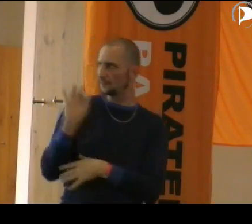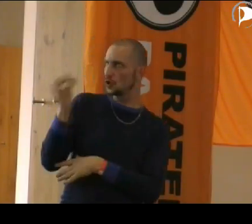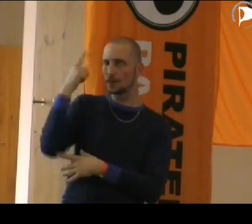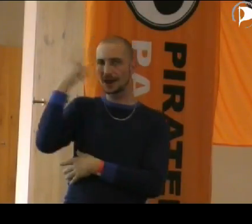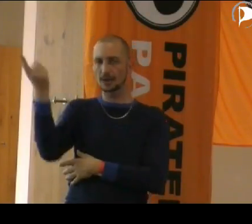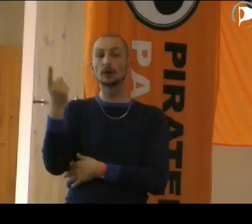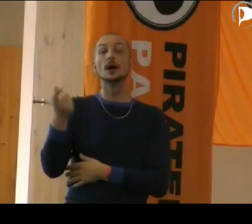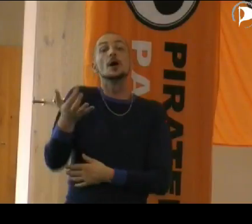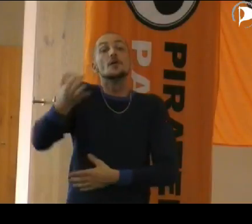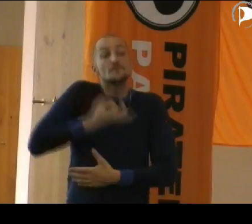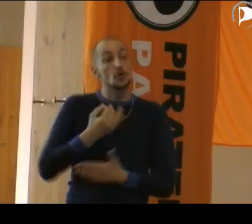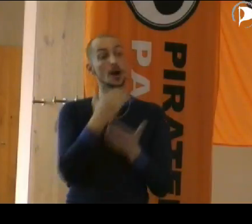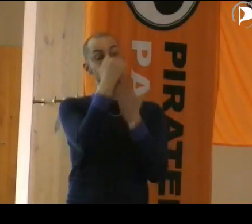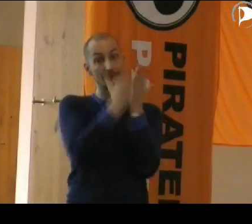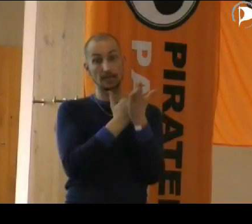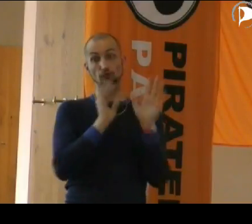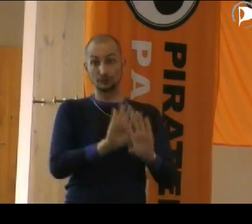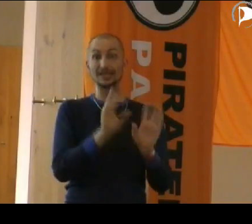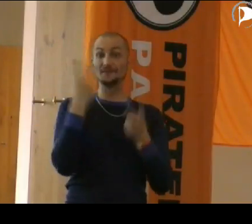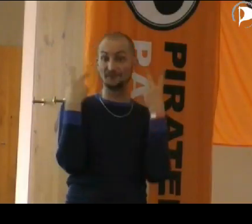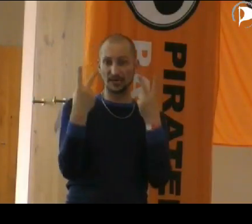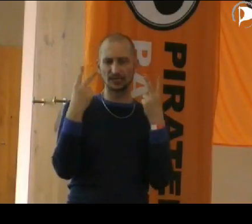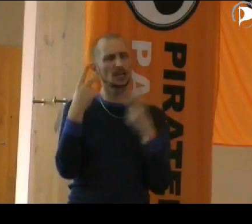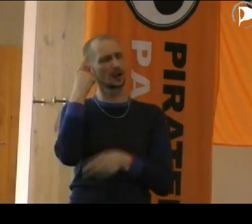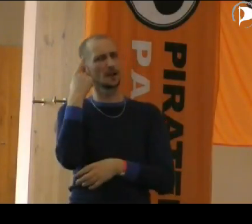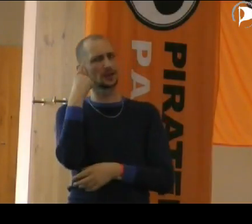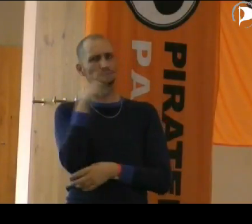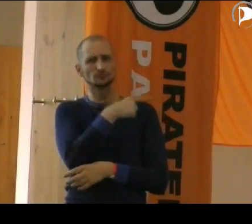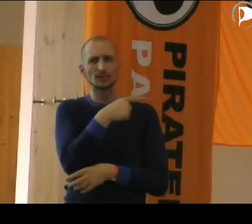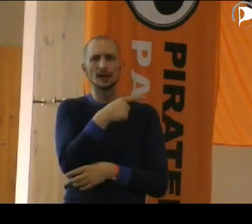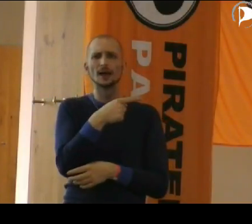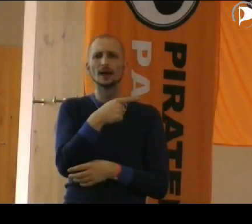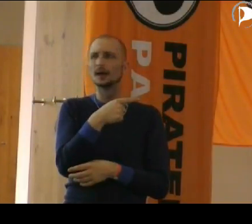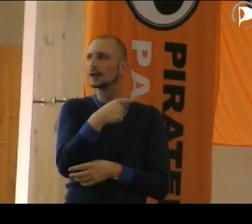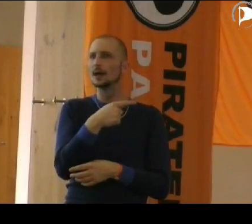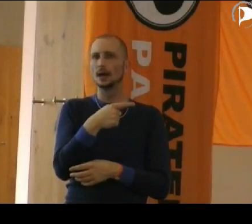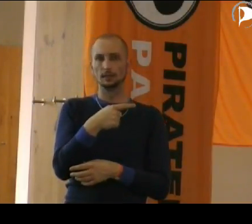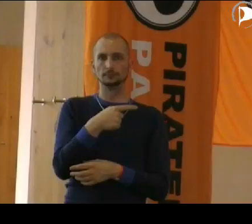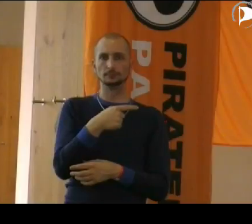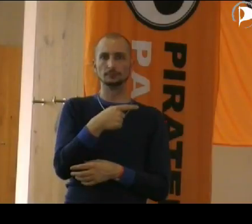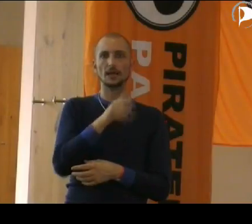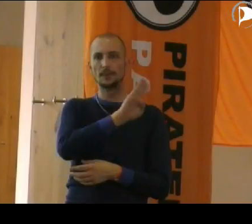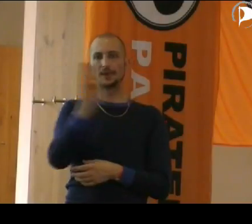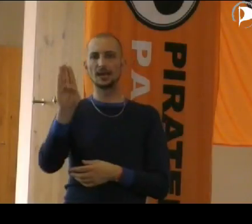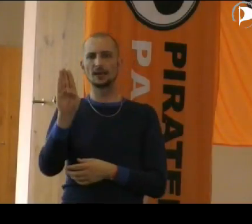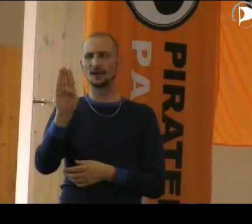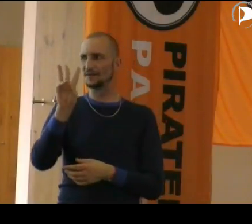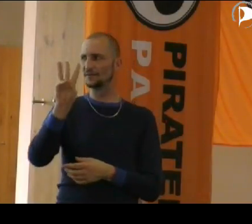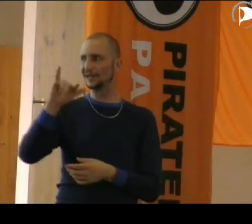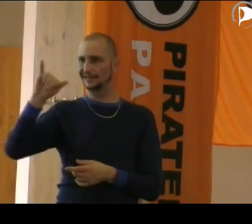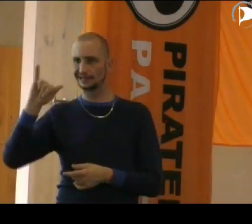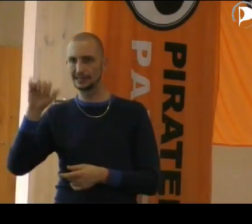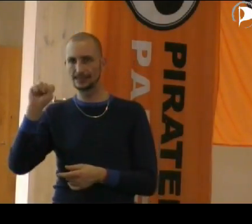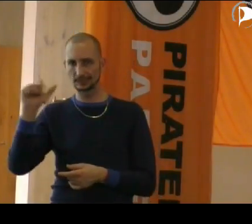er ist daher richtig die wandlungsrechte system habe ich nicht gehabt dass ich dir schon geschrieben habe